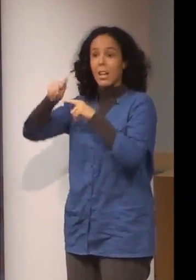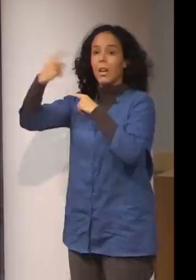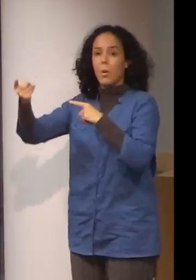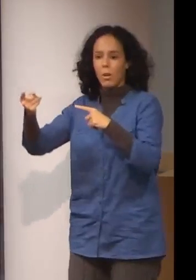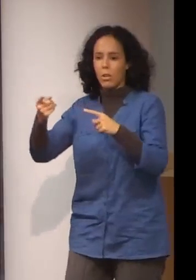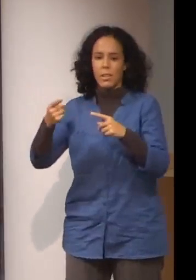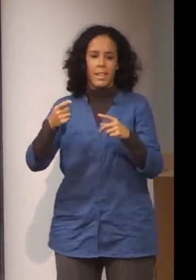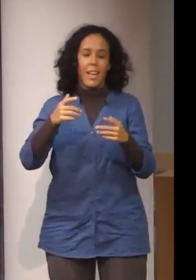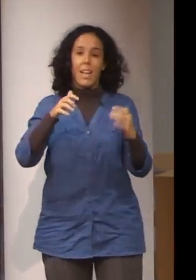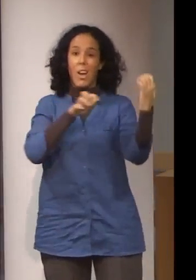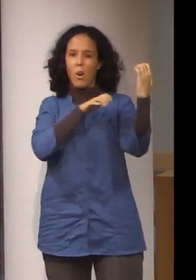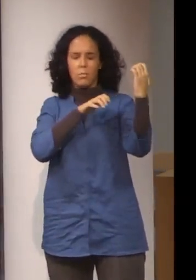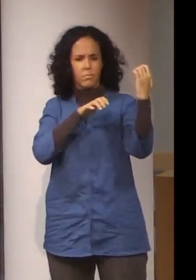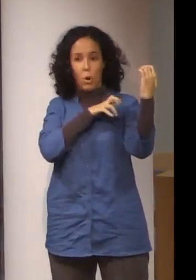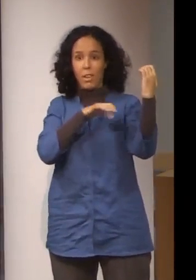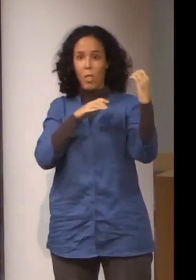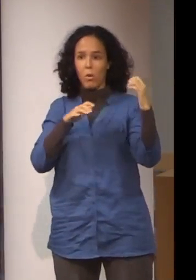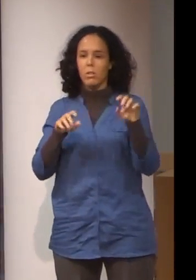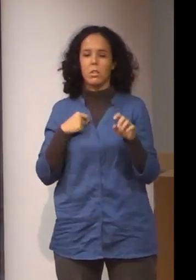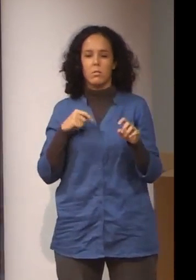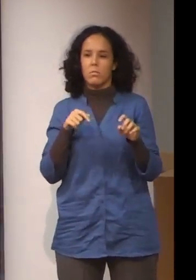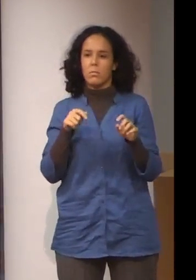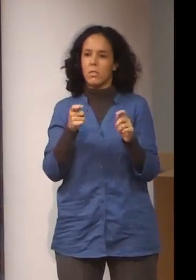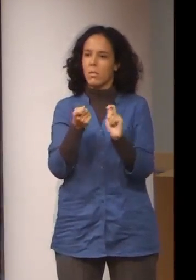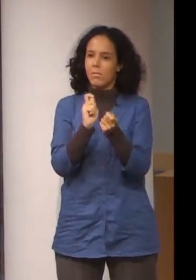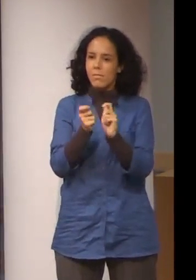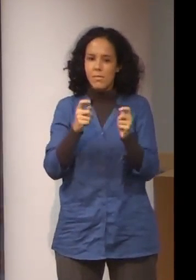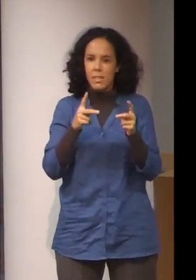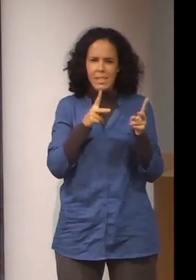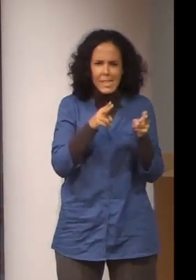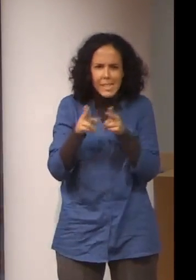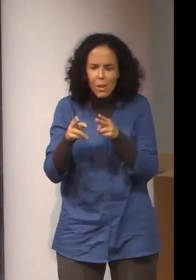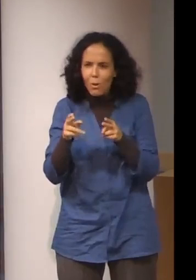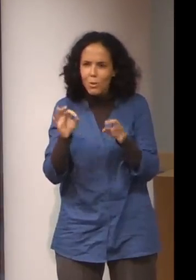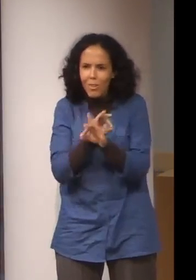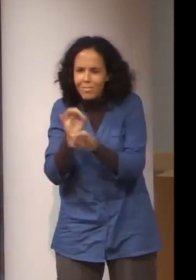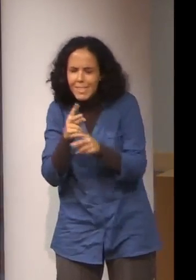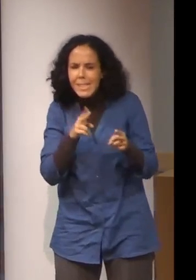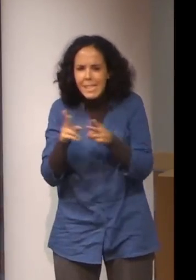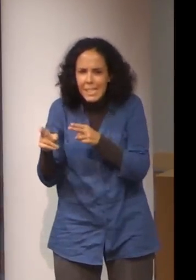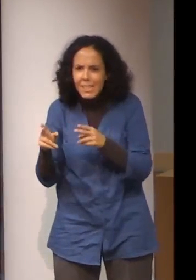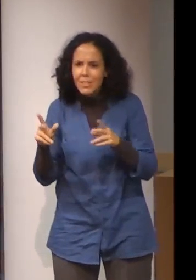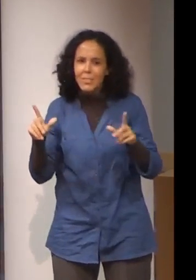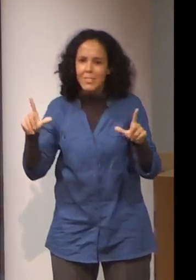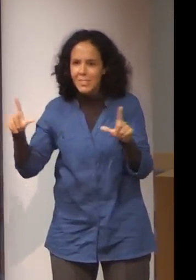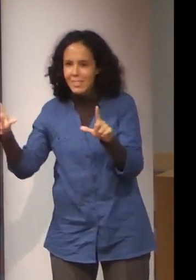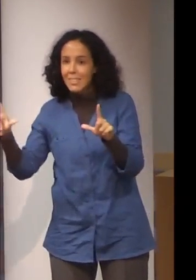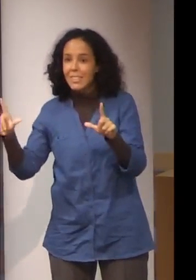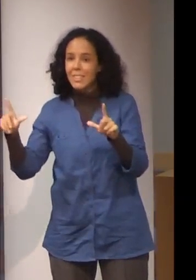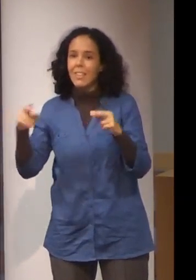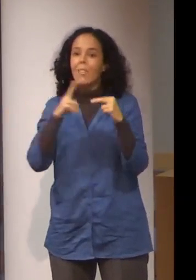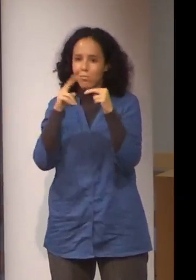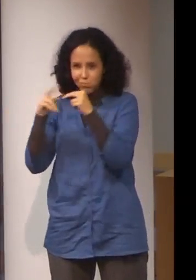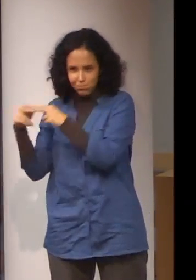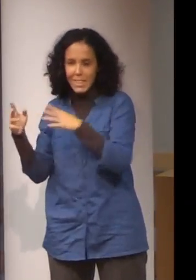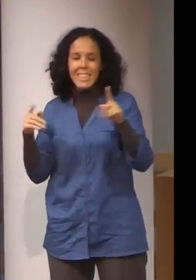Y una vez que se hacía esa grabación en el ordenador, bueno, pues se realizaba